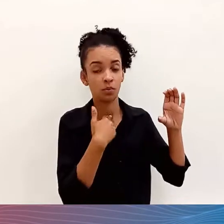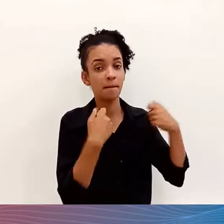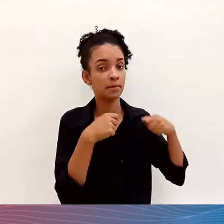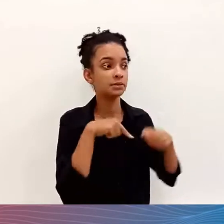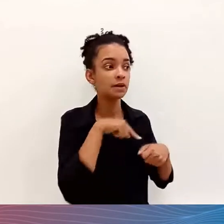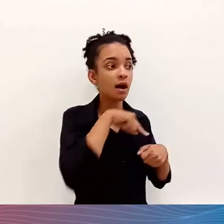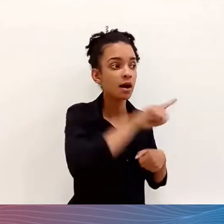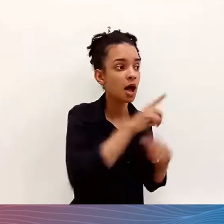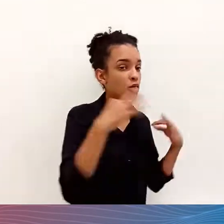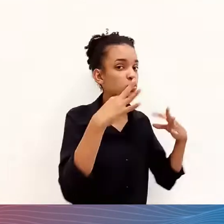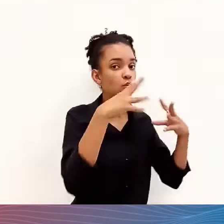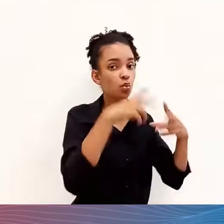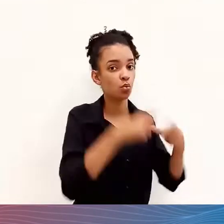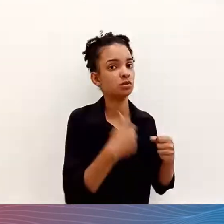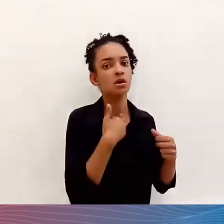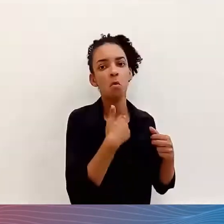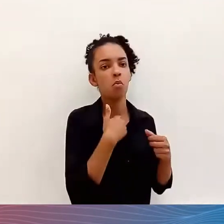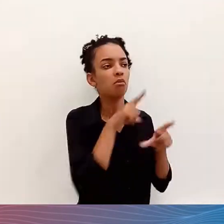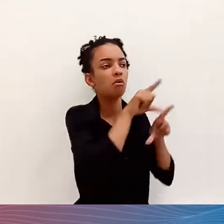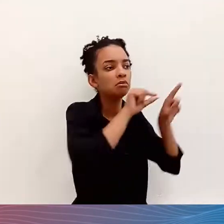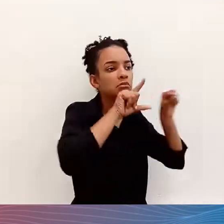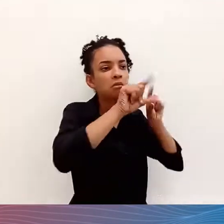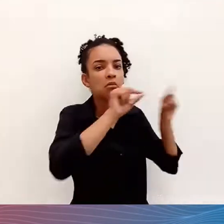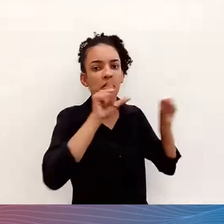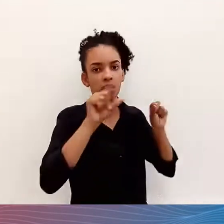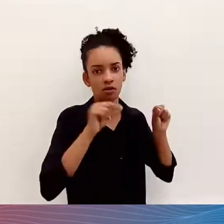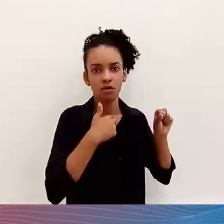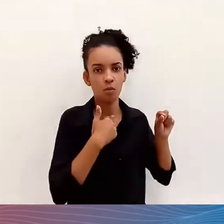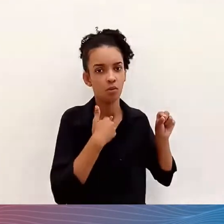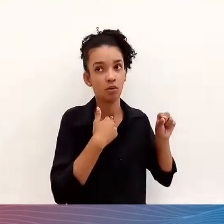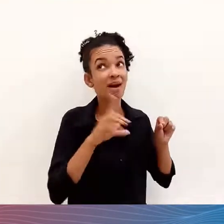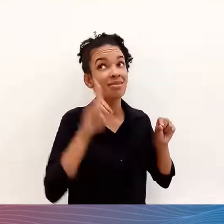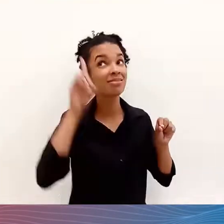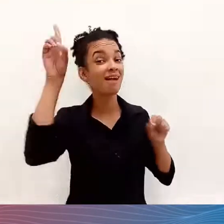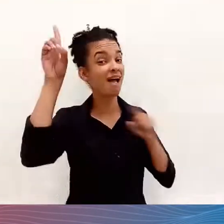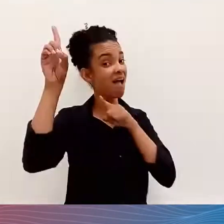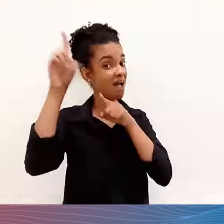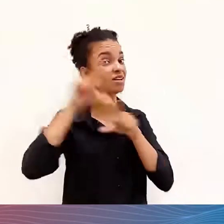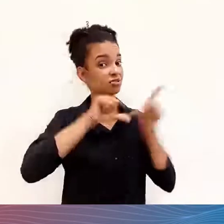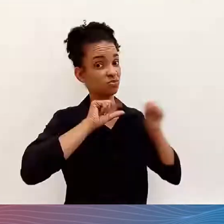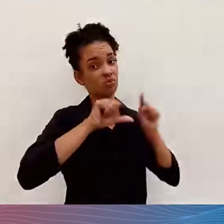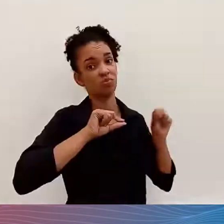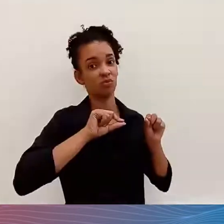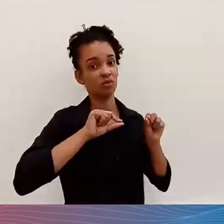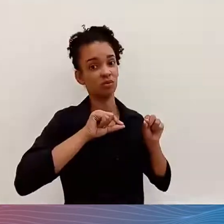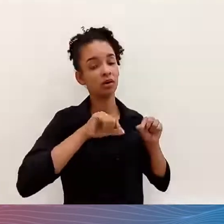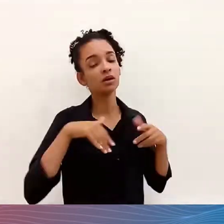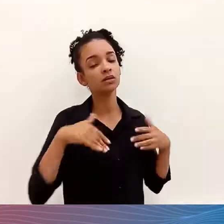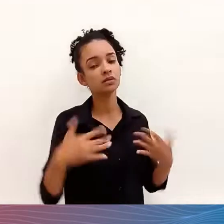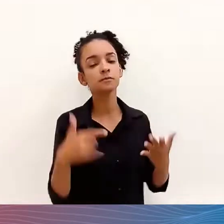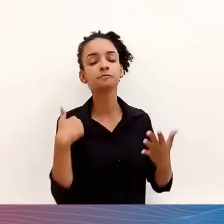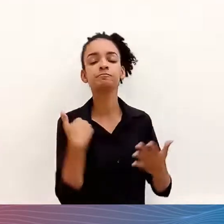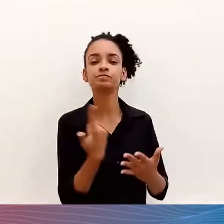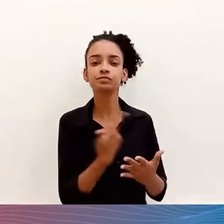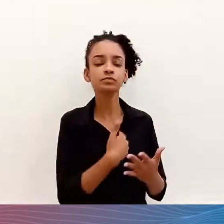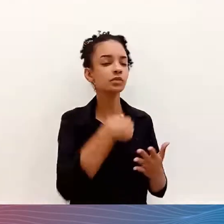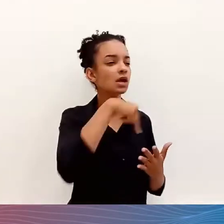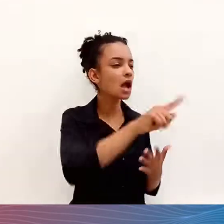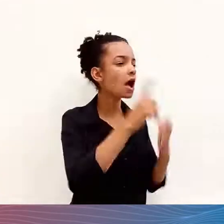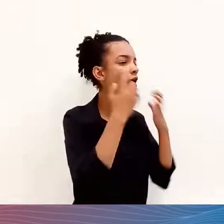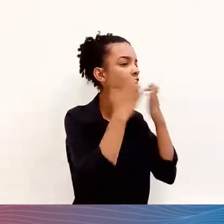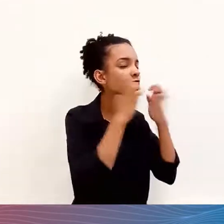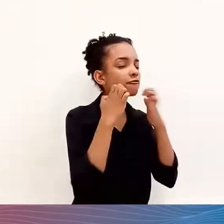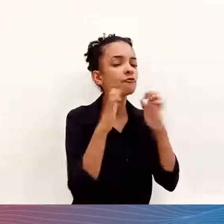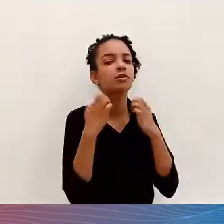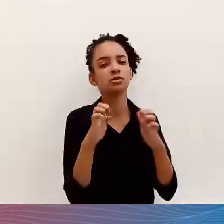Quem seleciona é o Senhor. Tá? Então nós vamos pregar o evangelho, fazer esse rio chegar às 4 direções